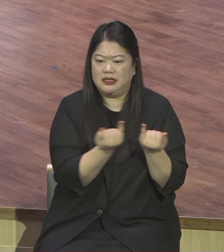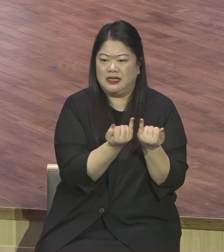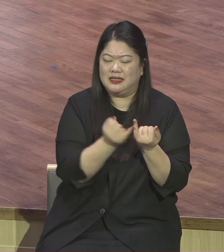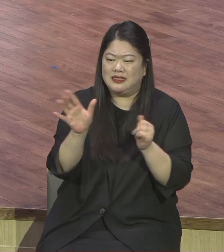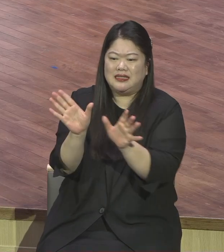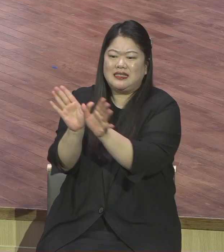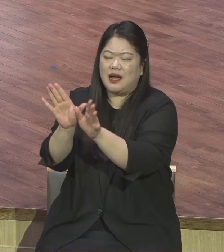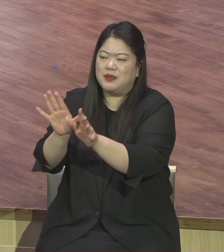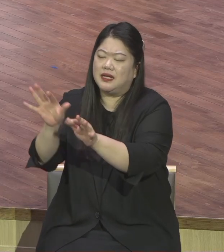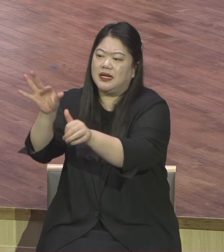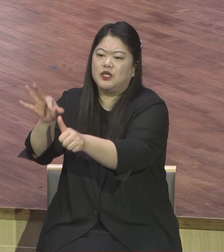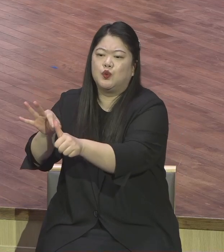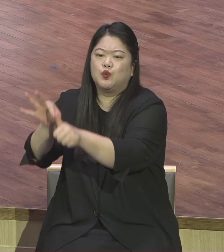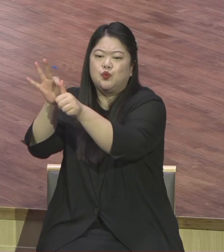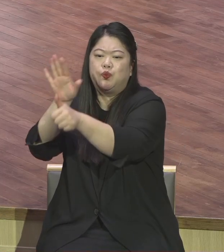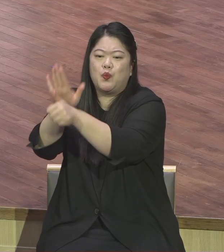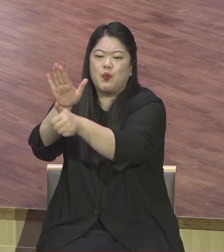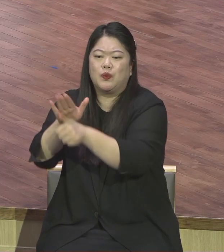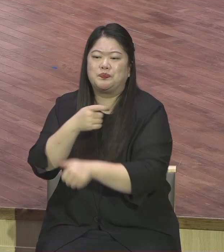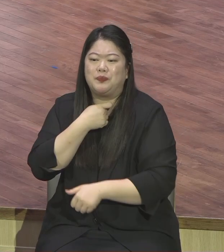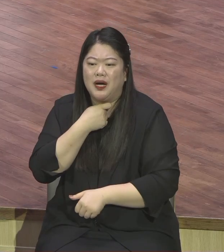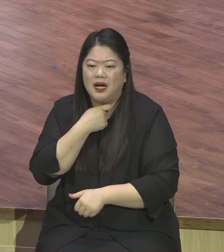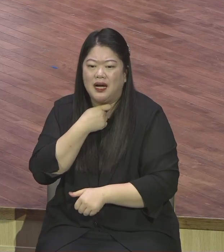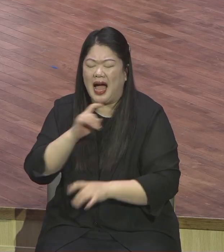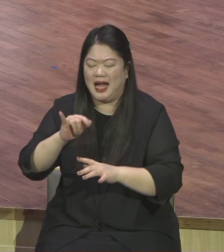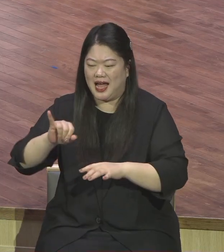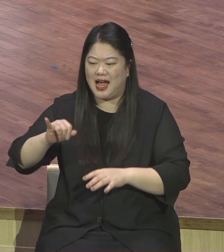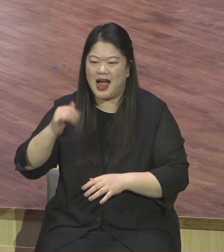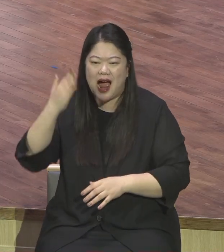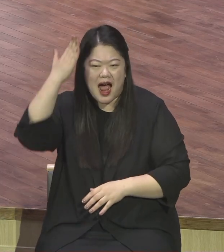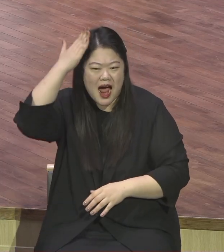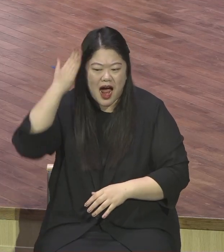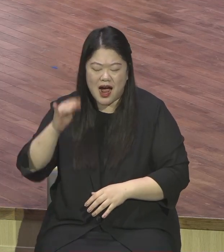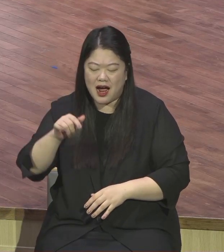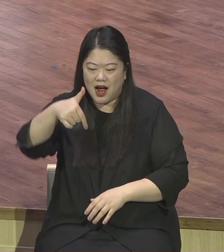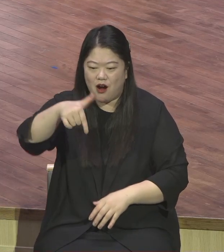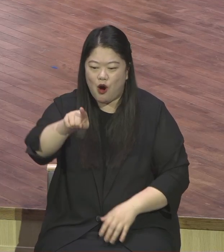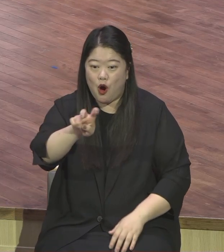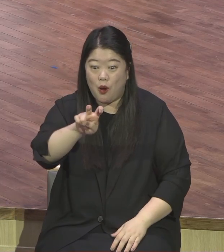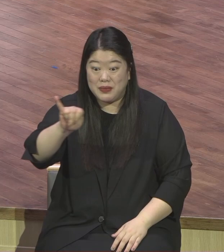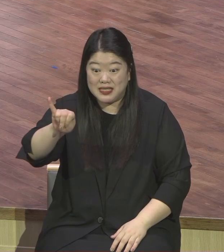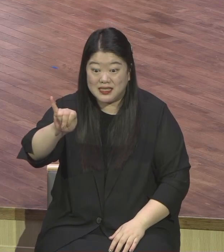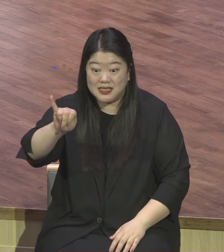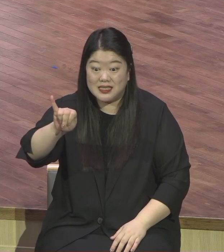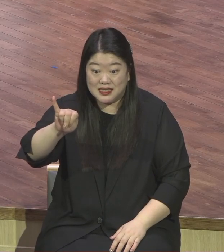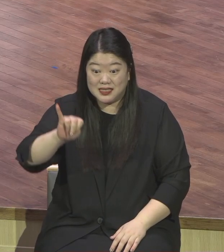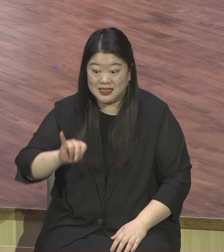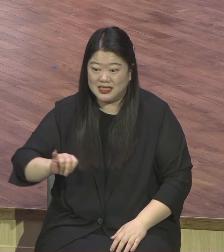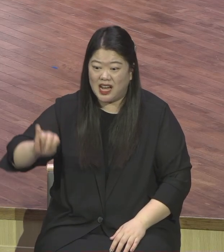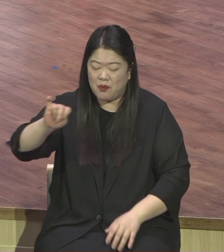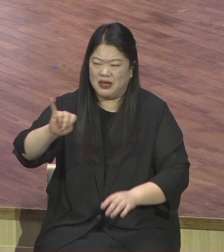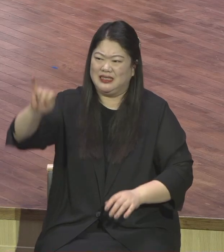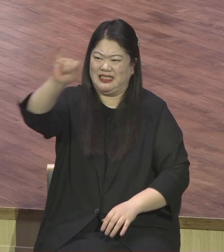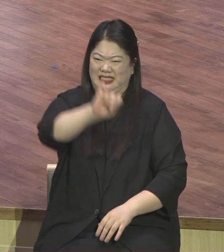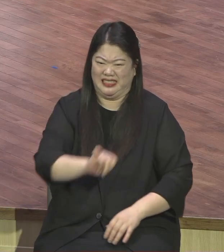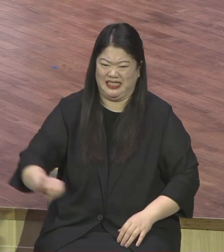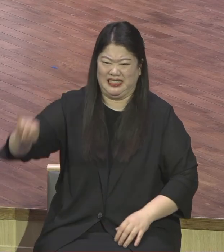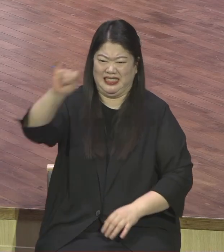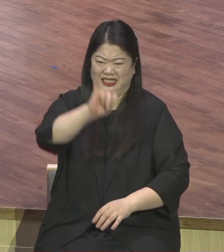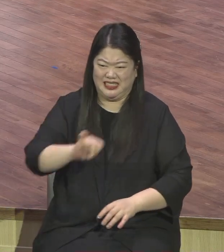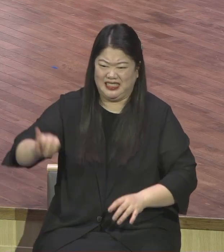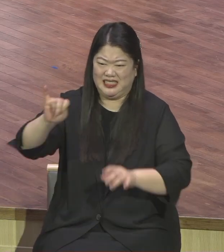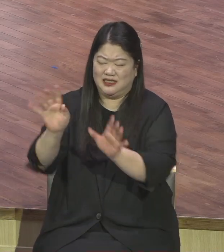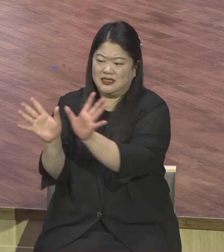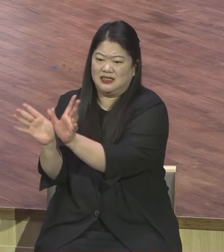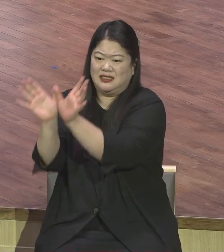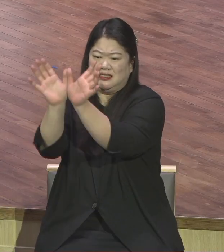살려내. 이 거미줄을 뜯어내고 살려내서. 그러니까 나비가 자유함 날라가.